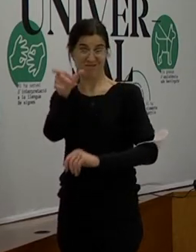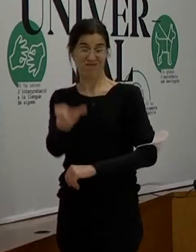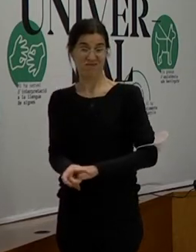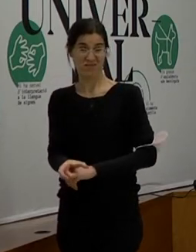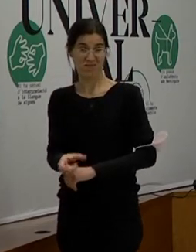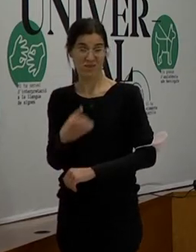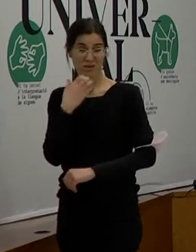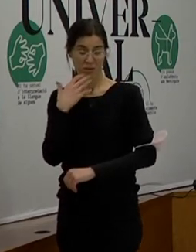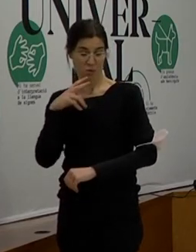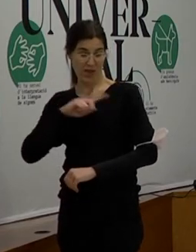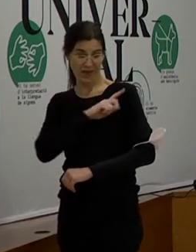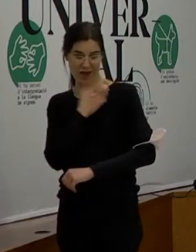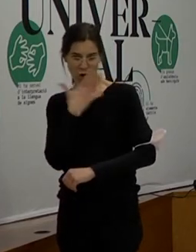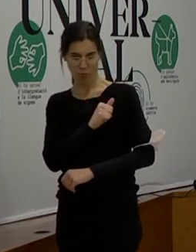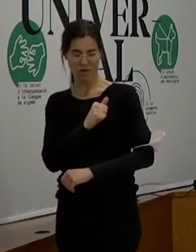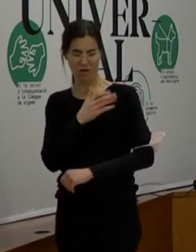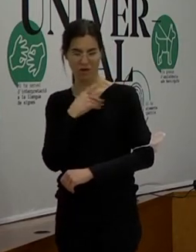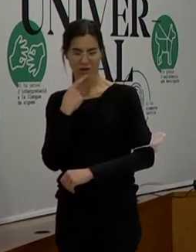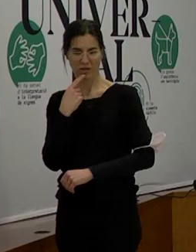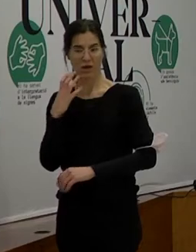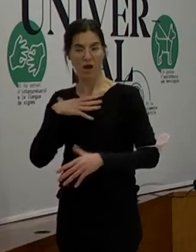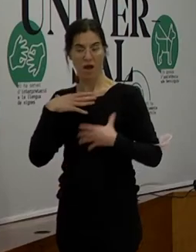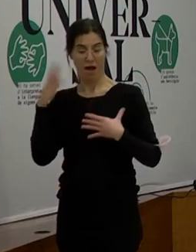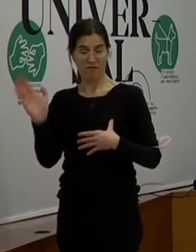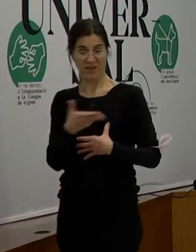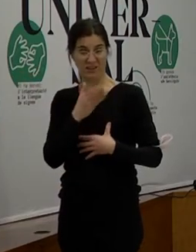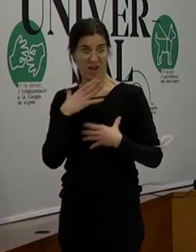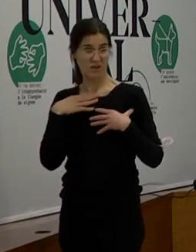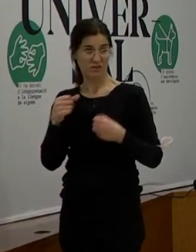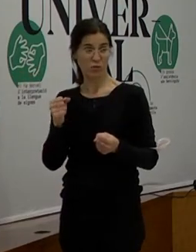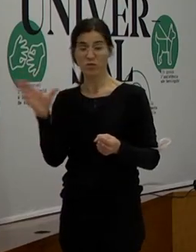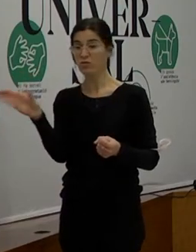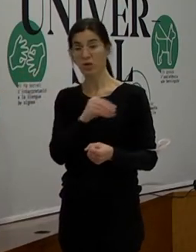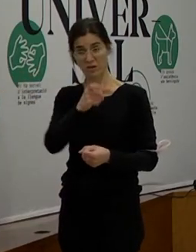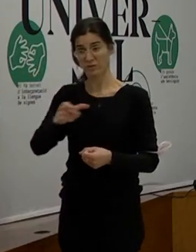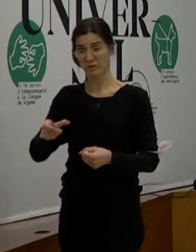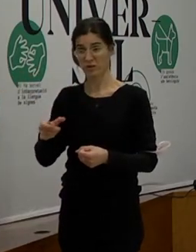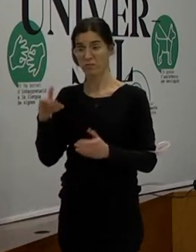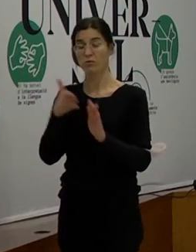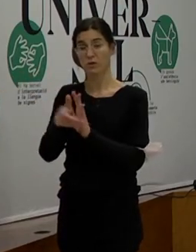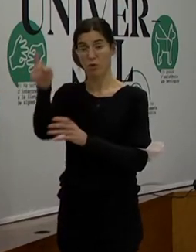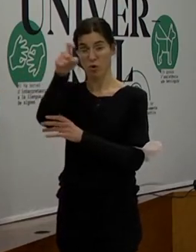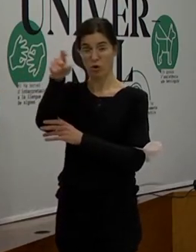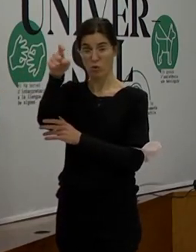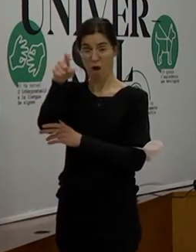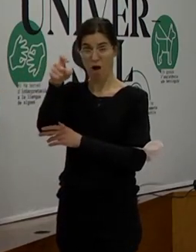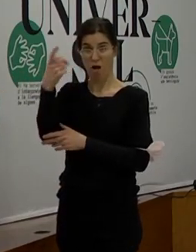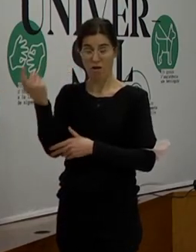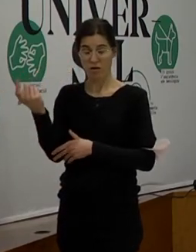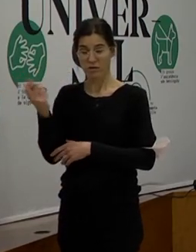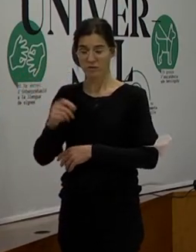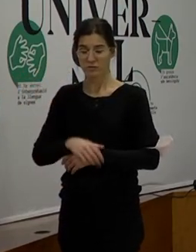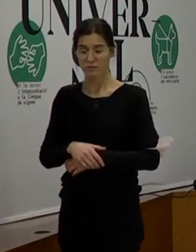No es poden fer mal, és que tenim que mirar per la salut de totes les persones també. Per això hi ha la grua de sostre.